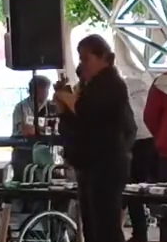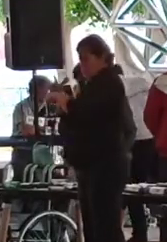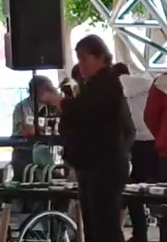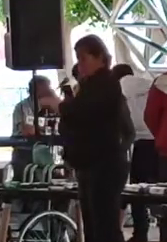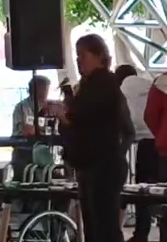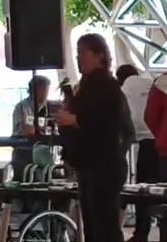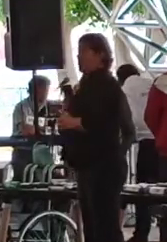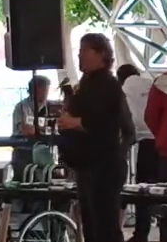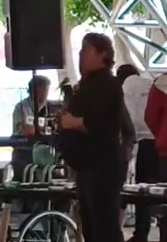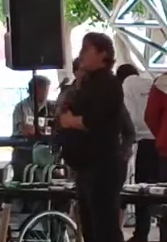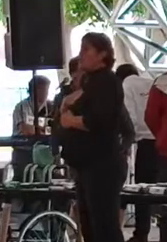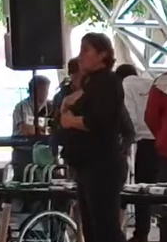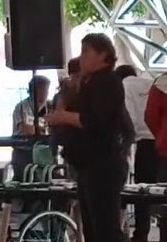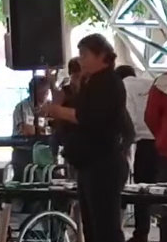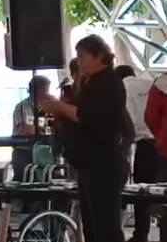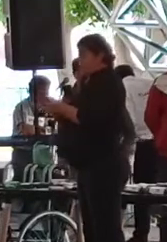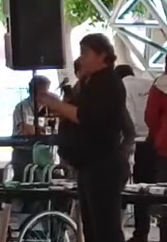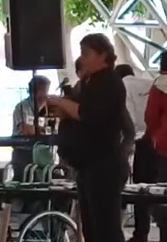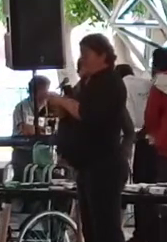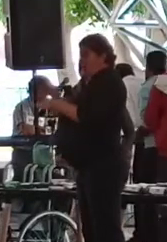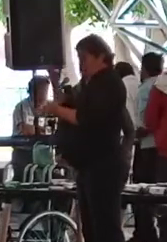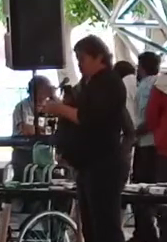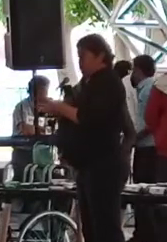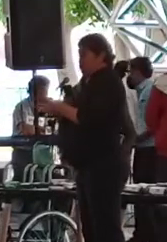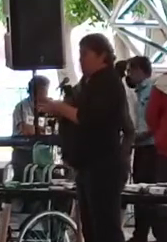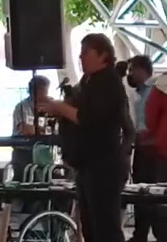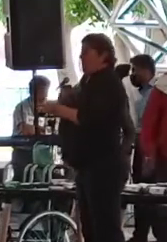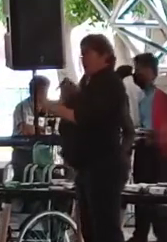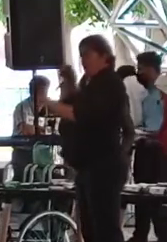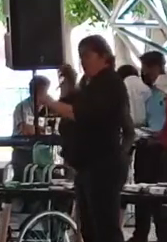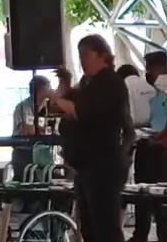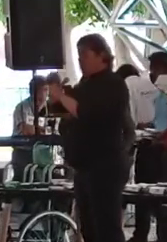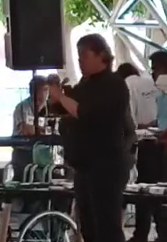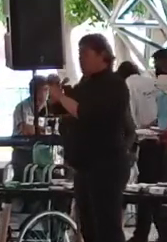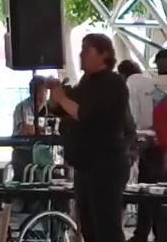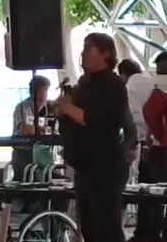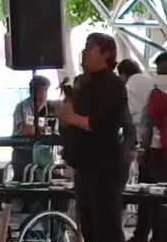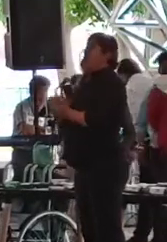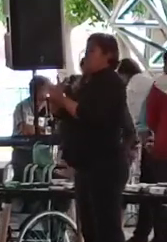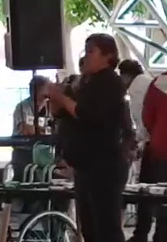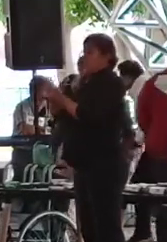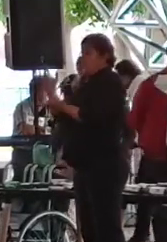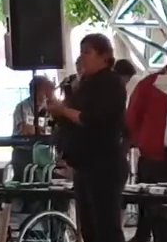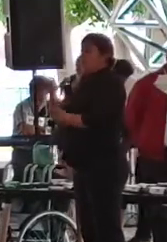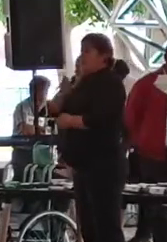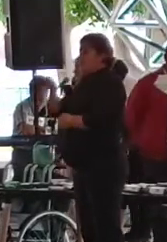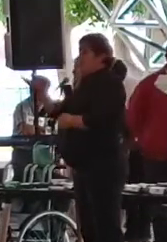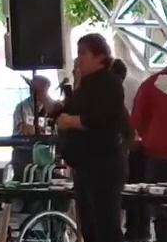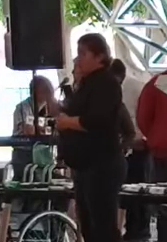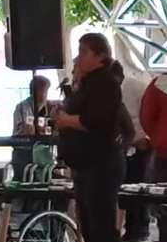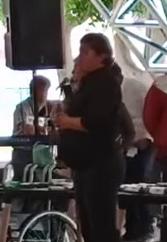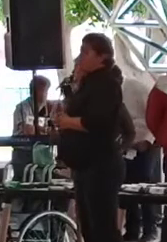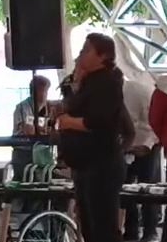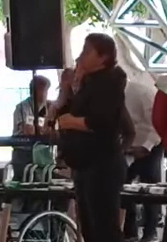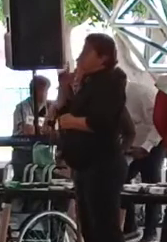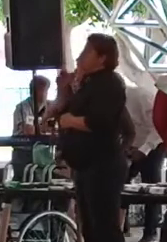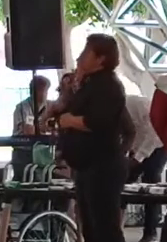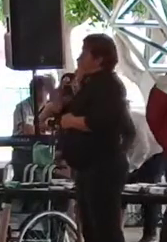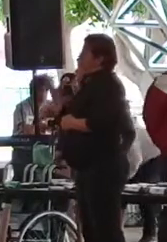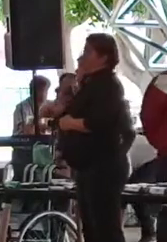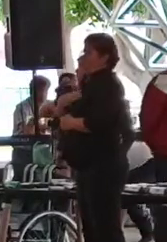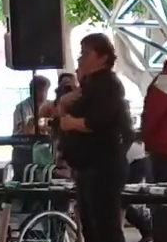de bien cumplir nuestro objetivo. Muchísimas gracias. Gracias a todos los presentes. Espero que se vayan muy contentos,